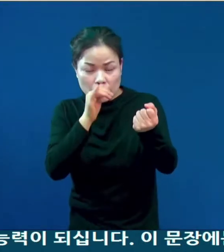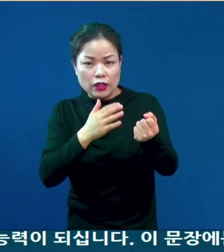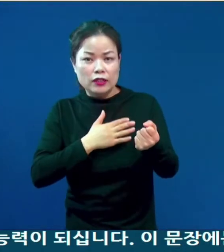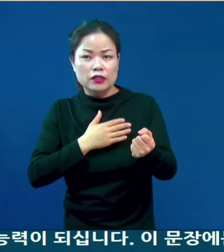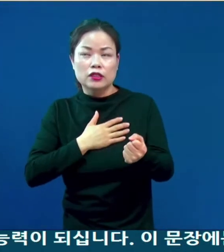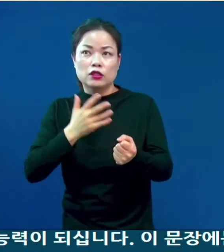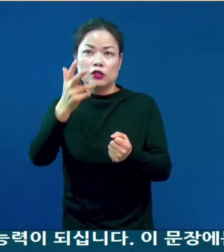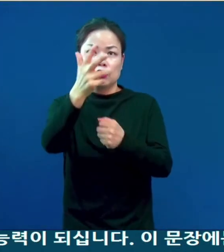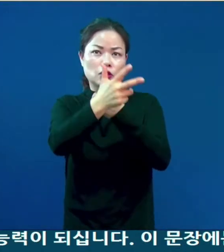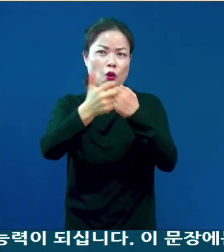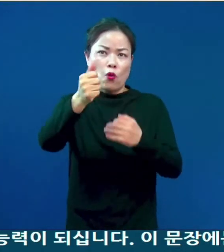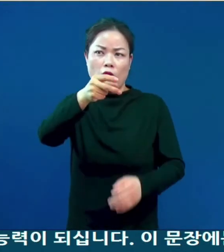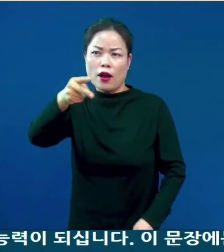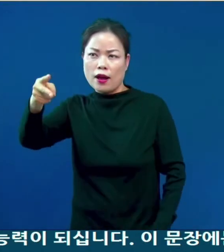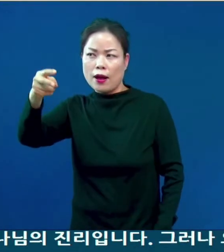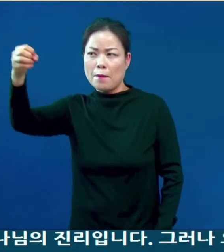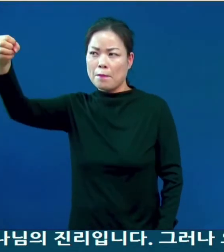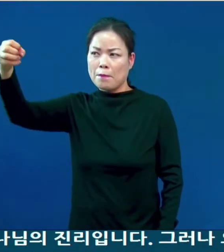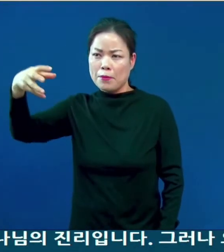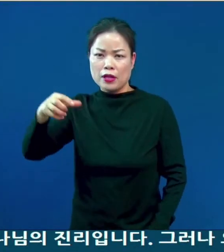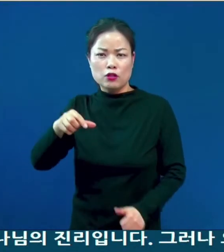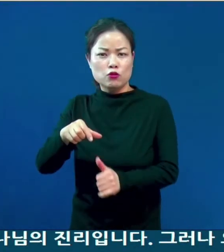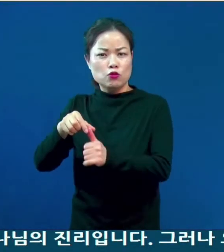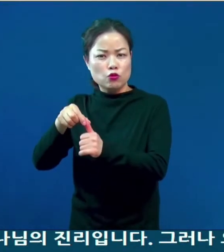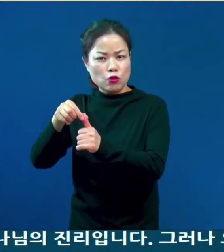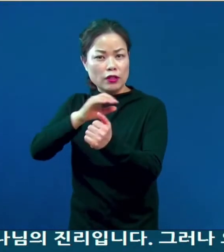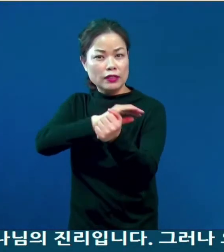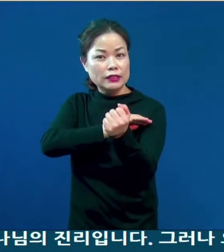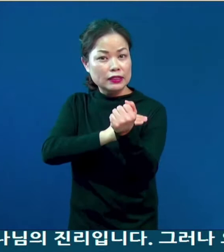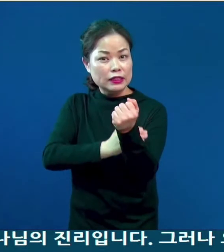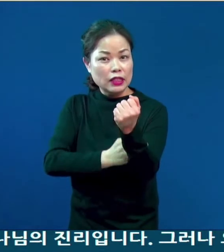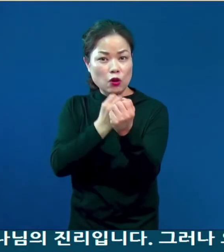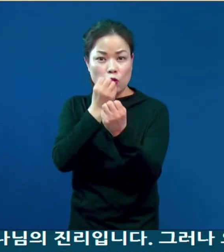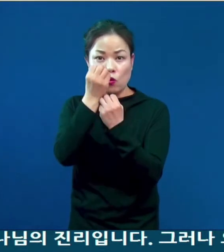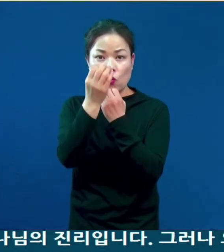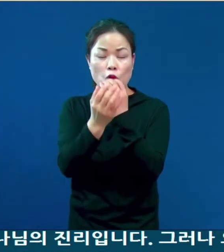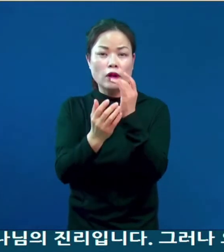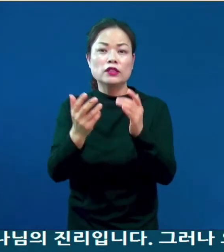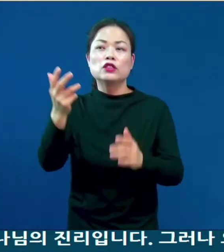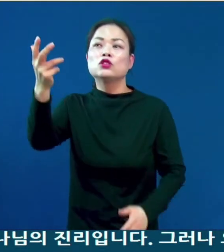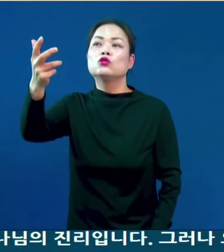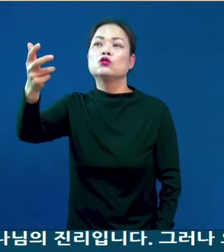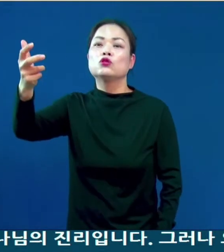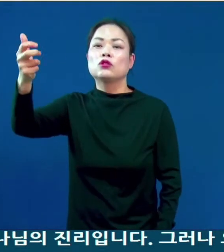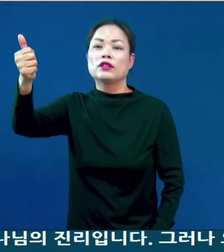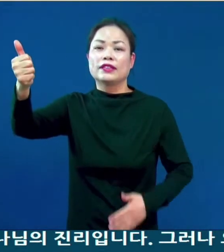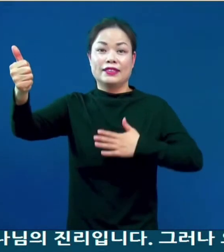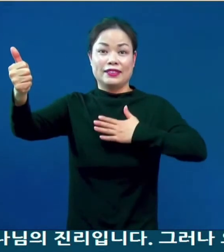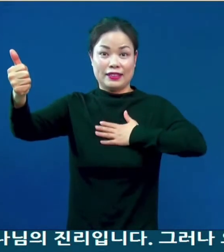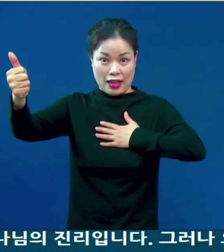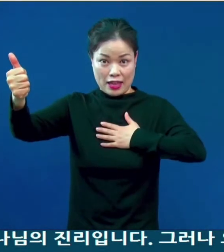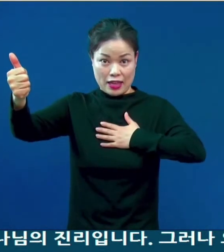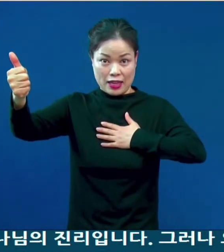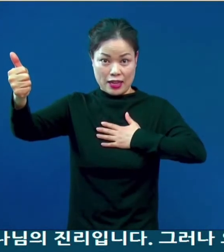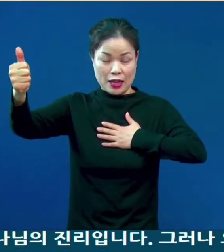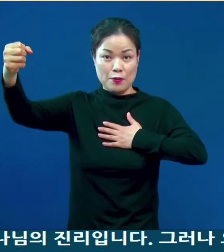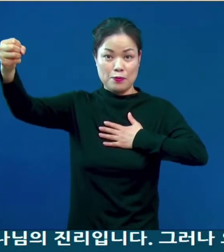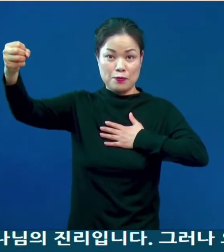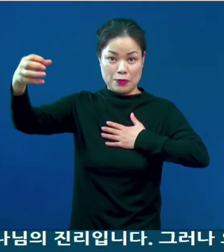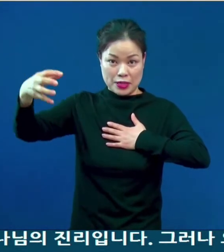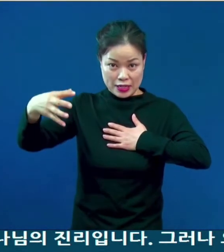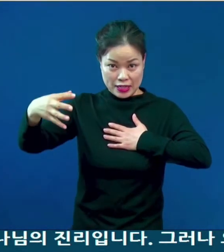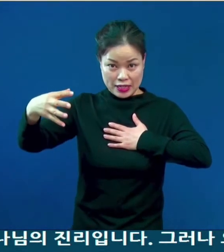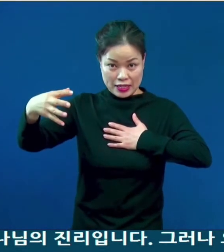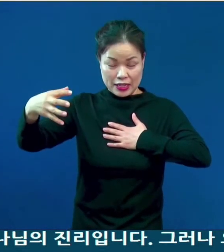빛, 구원, 생명의 능력이라고 고백하는 것이 아니라 여호와가 나의 빛,